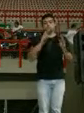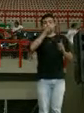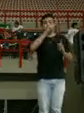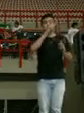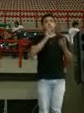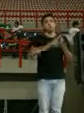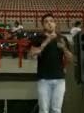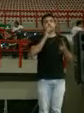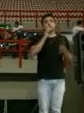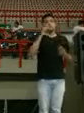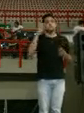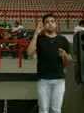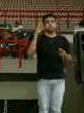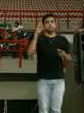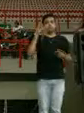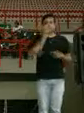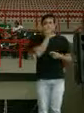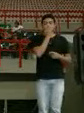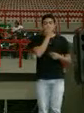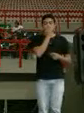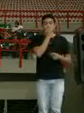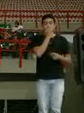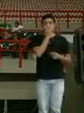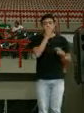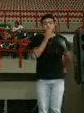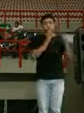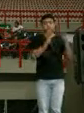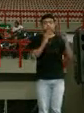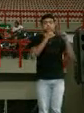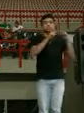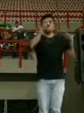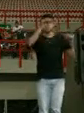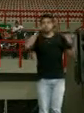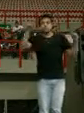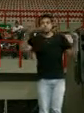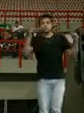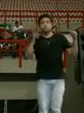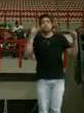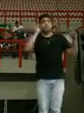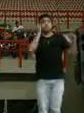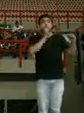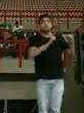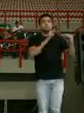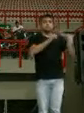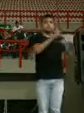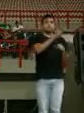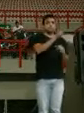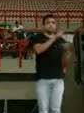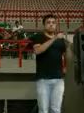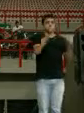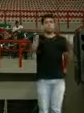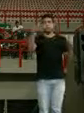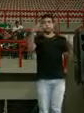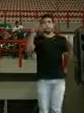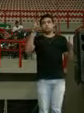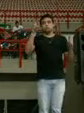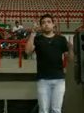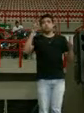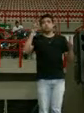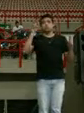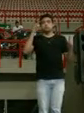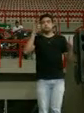Pessoal, o cachorro, qual é a variação aí de frequência dele, hein? Achou aí? É entre 15 e 45